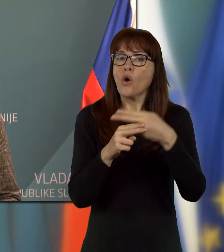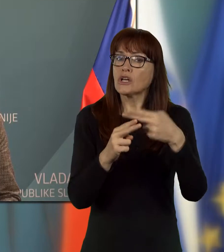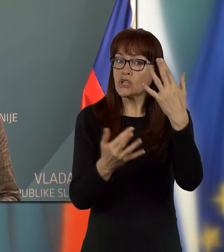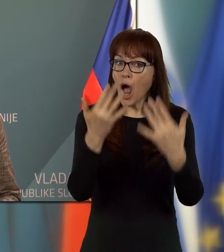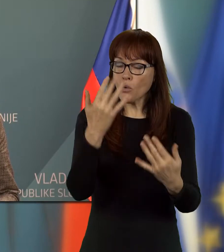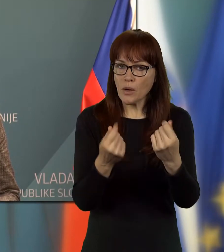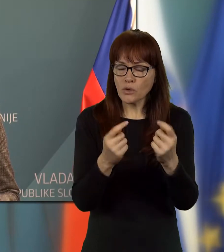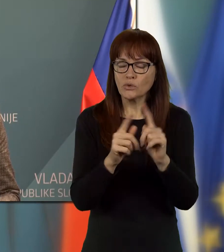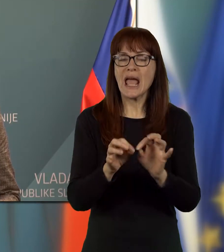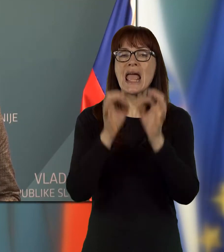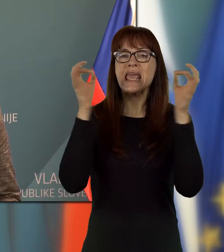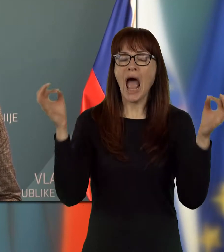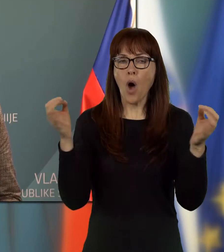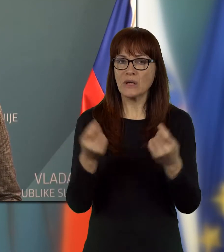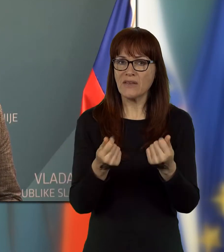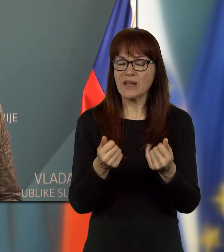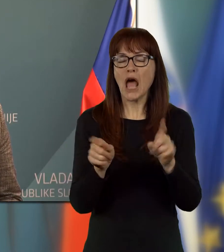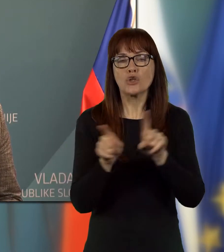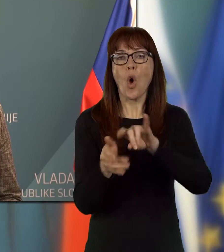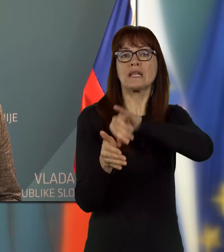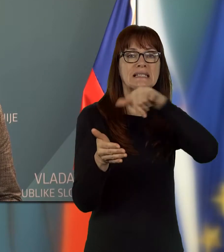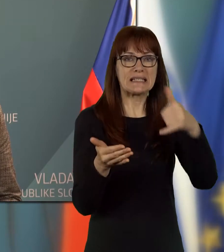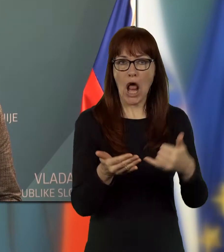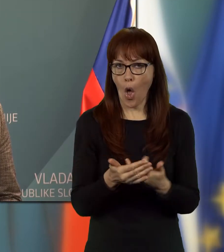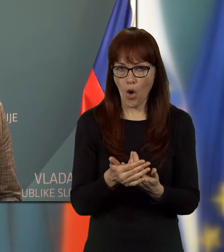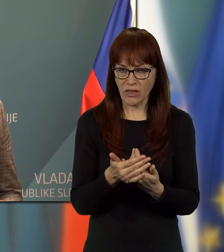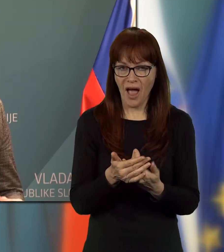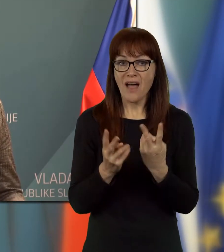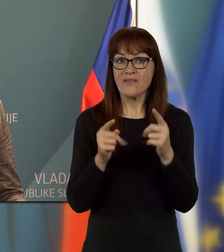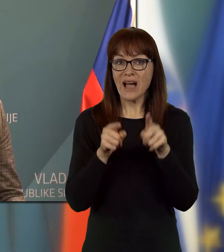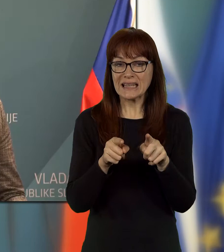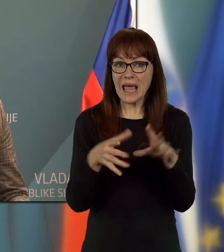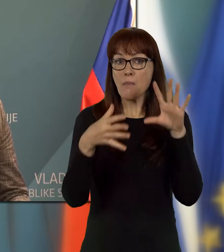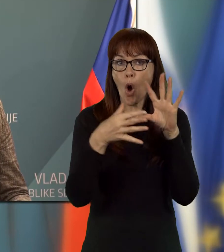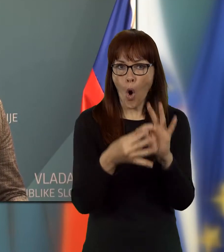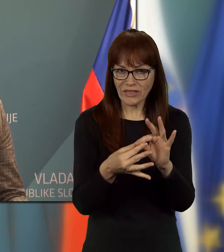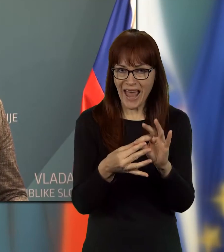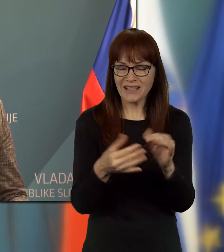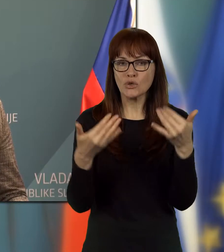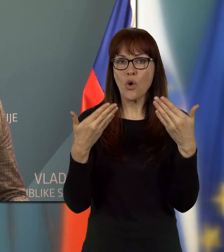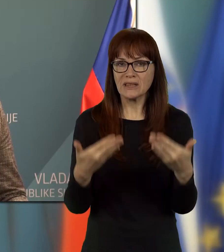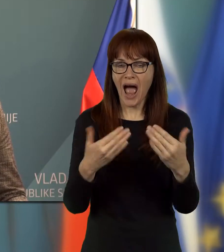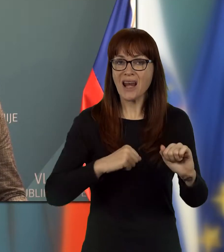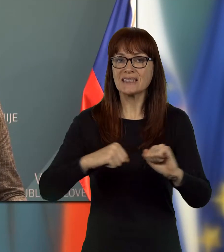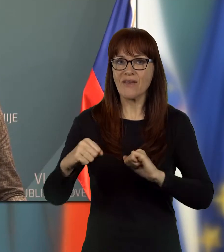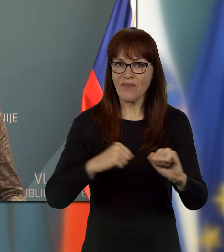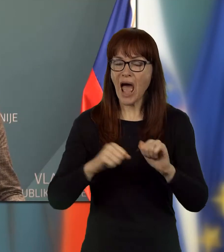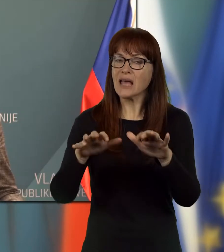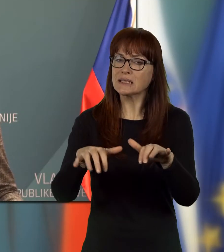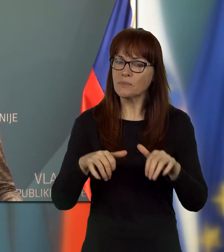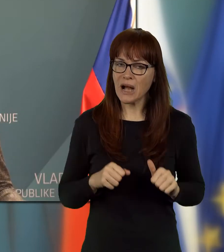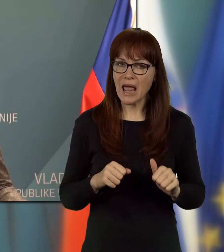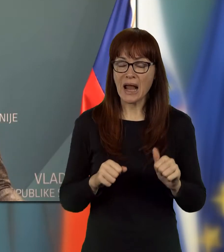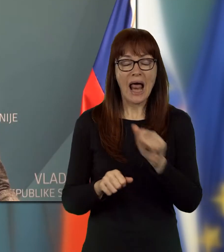državnega proračuna, ampak javnih financ kot celote. In v tem kontekstu je danes